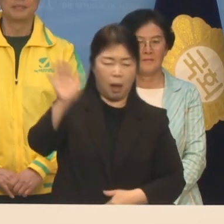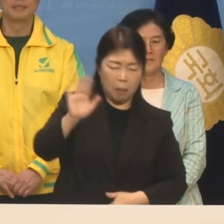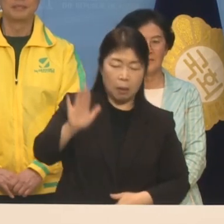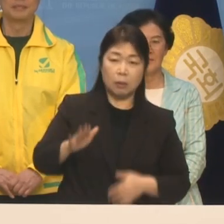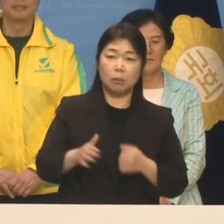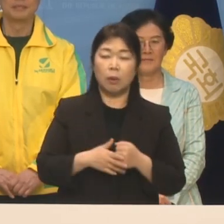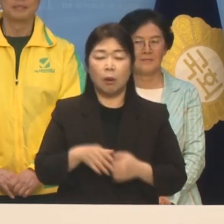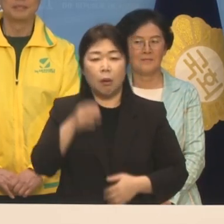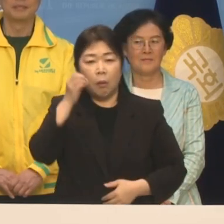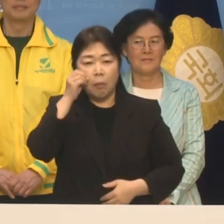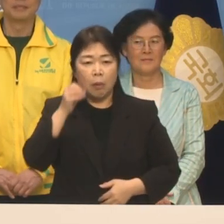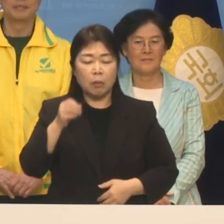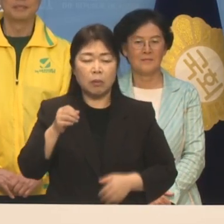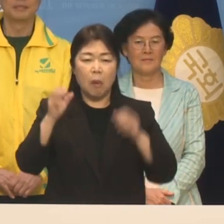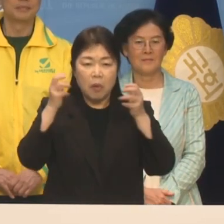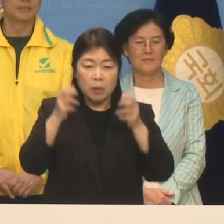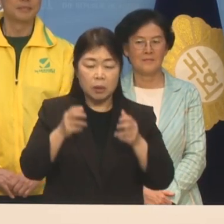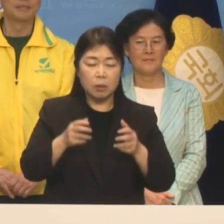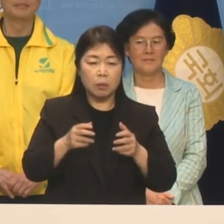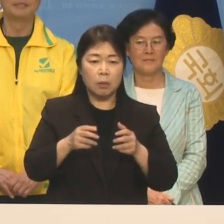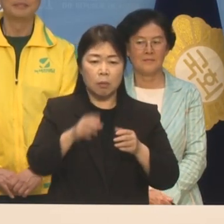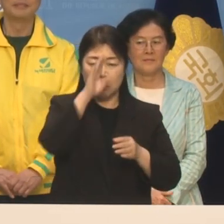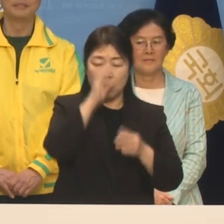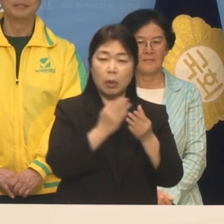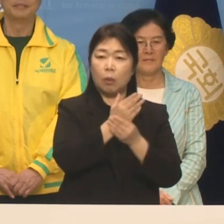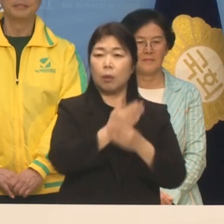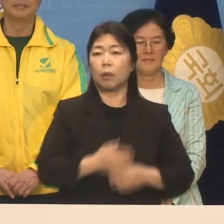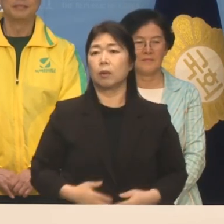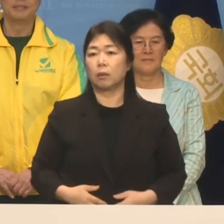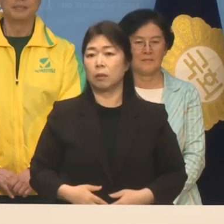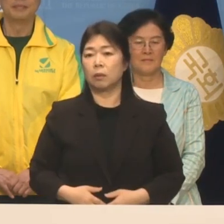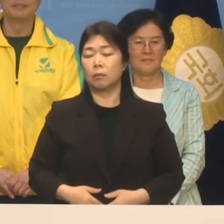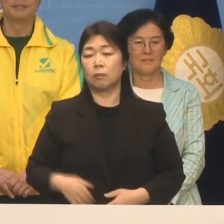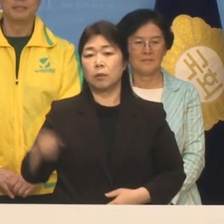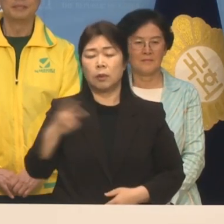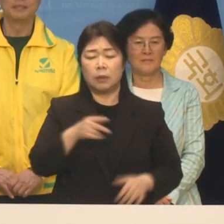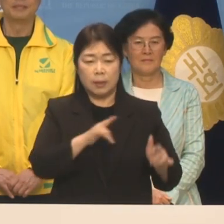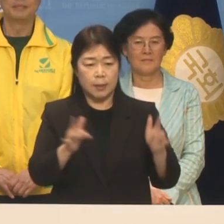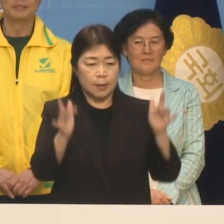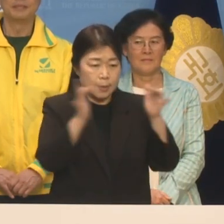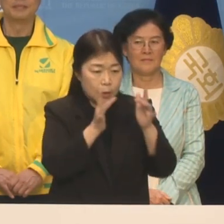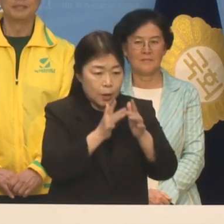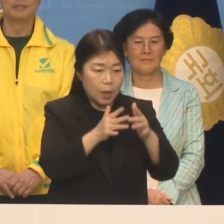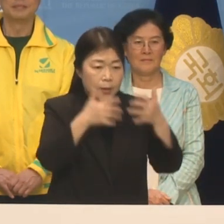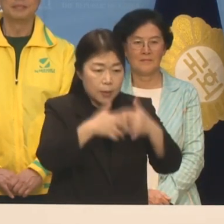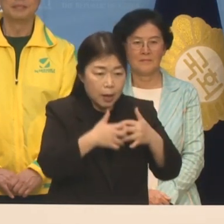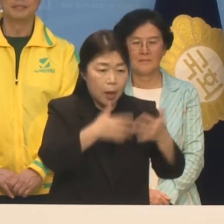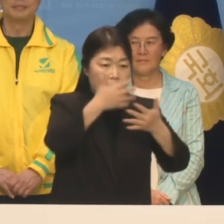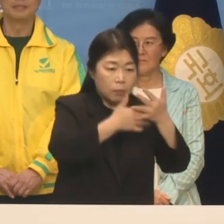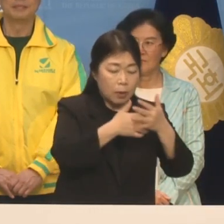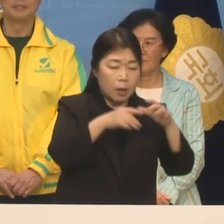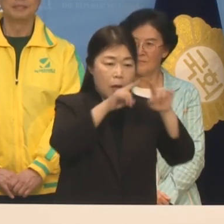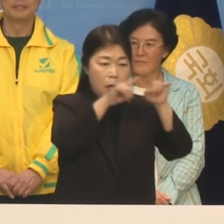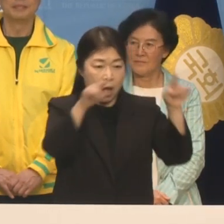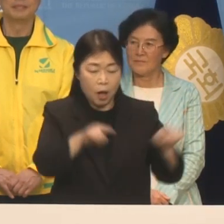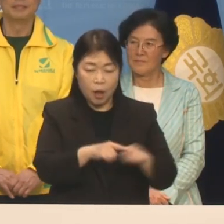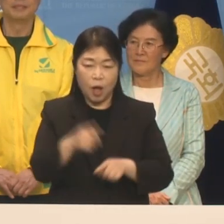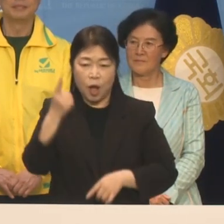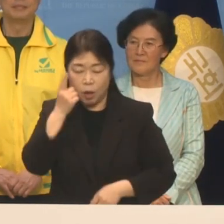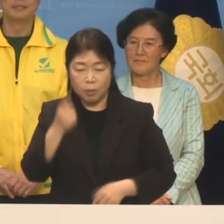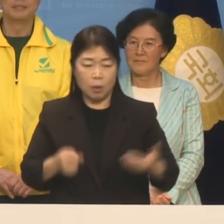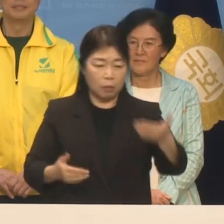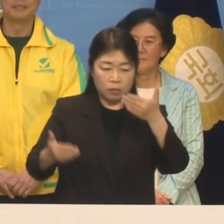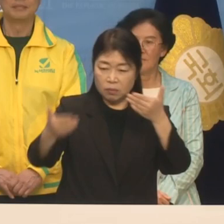이상한 어린이 성인병이 걸리고, 게다가 온갖 디지털 기기를 많이 쓰니까 머리가 이상하게